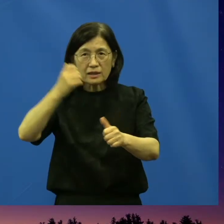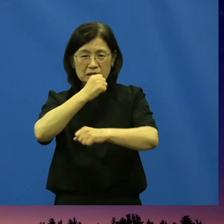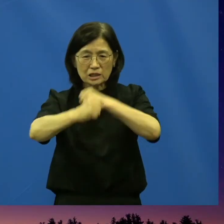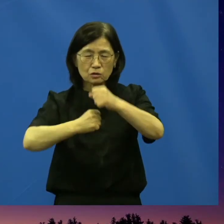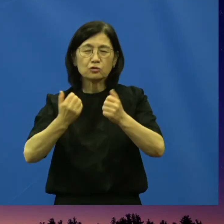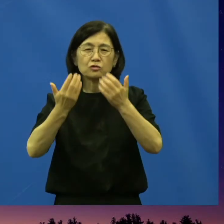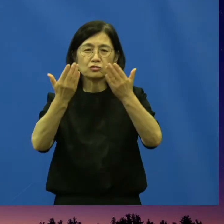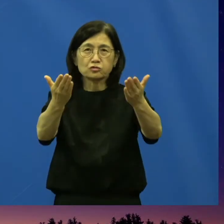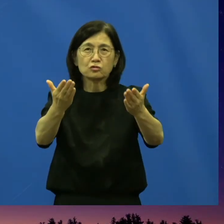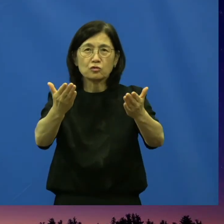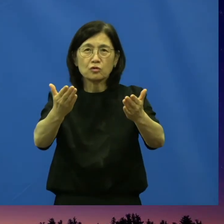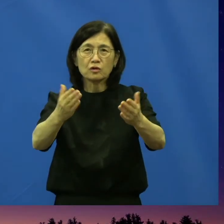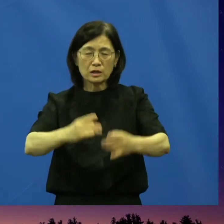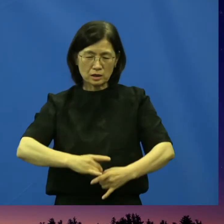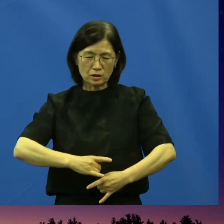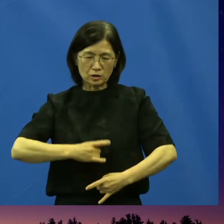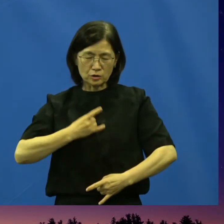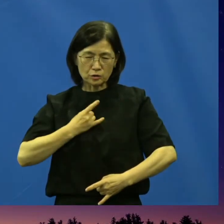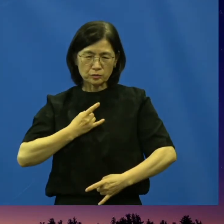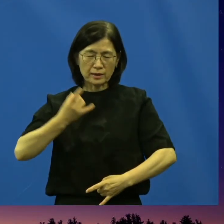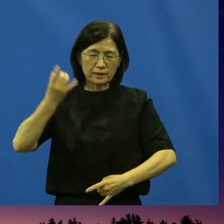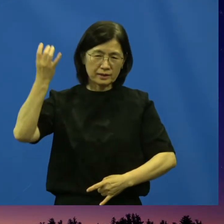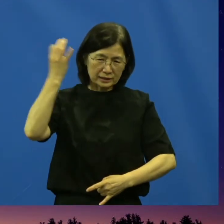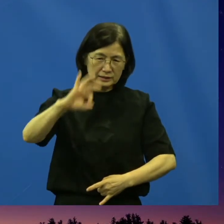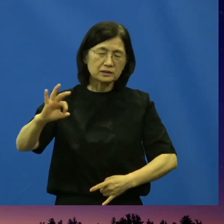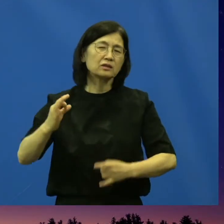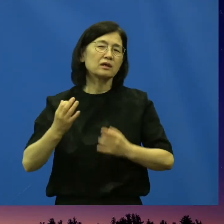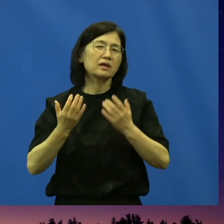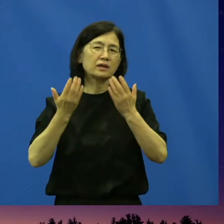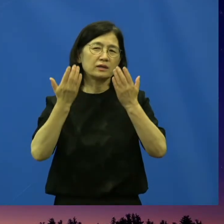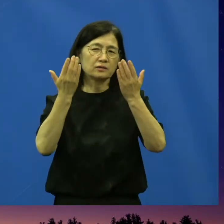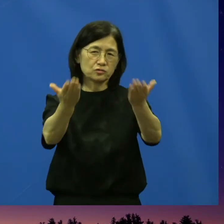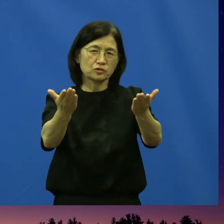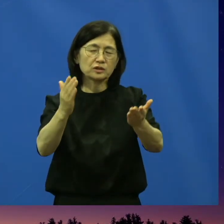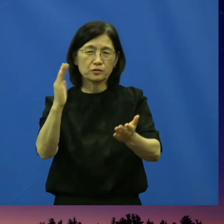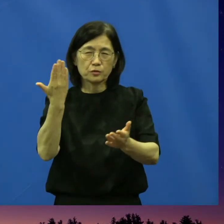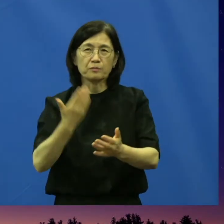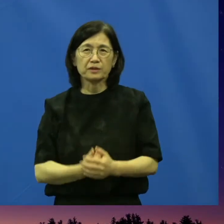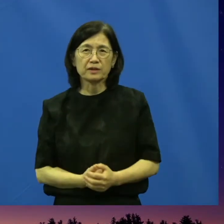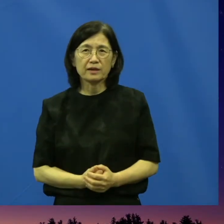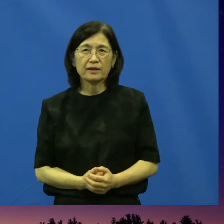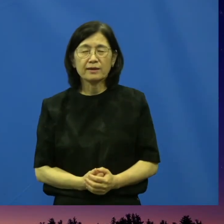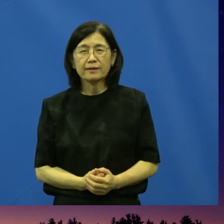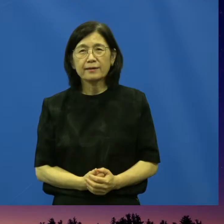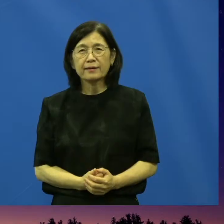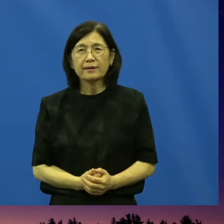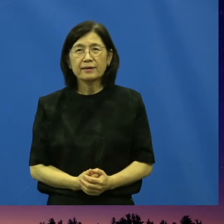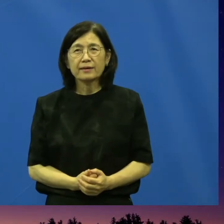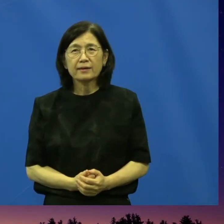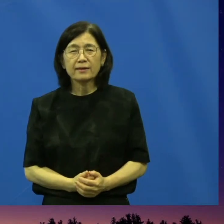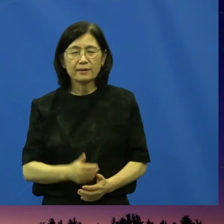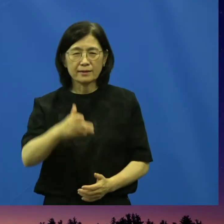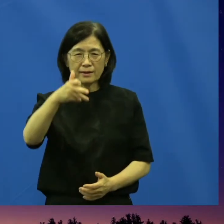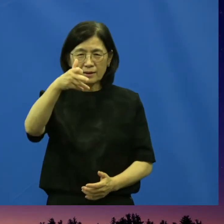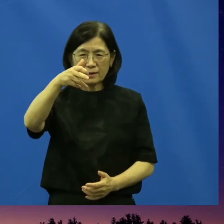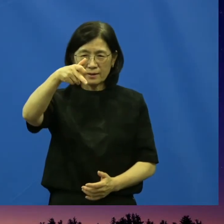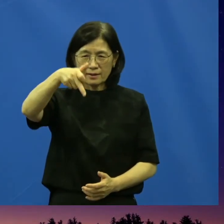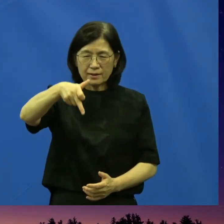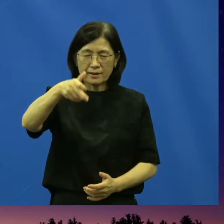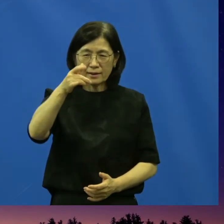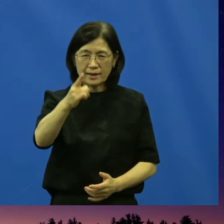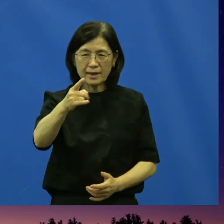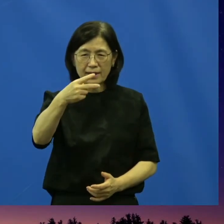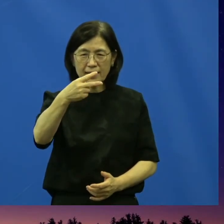그 의롭다 하신 것을 누구도 더 이상 우리를 정죄하지 않는 완벽한 역사가, 이 케데스라고 하는 이